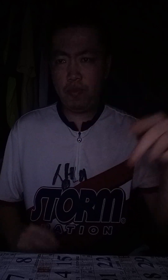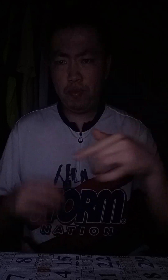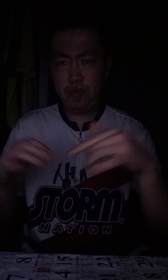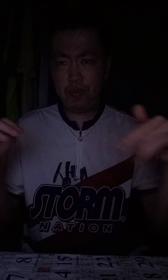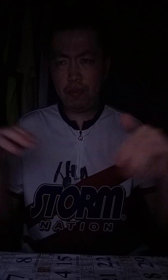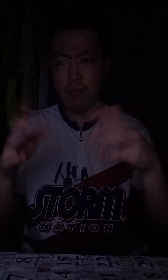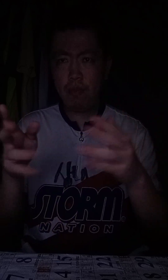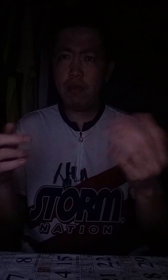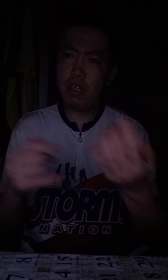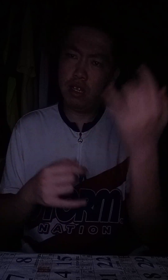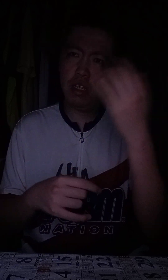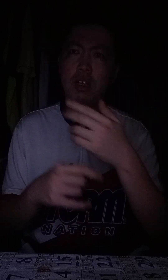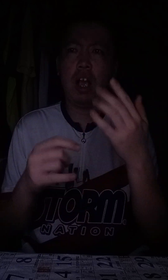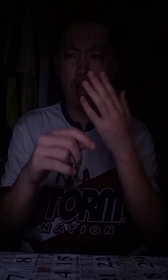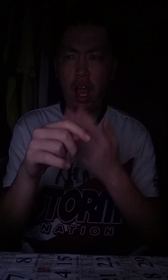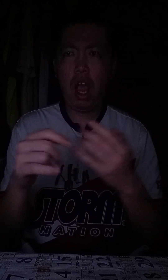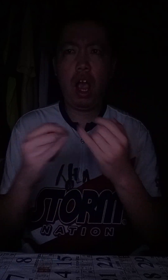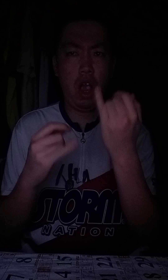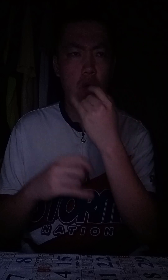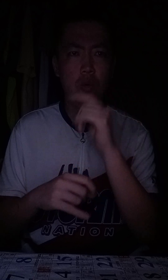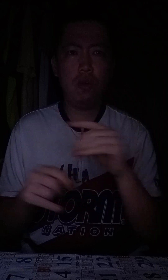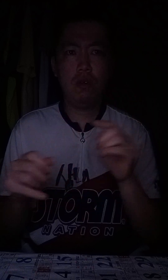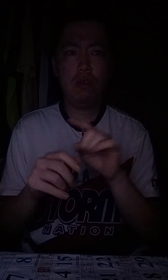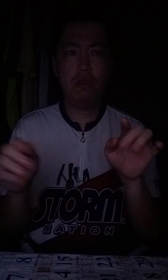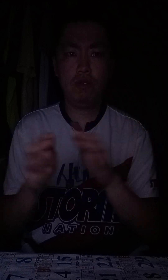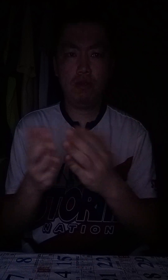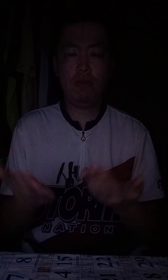운영마저 사실상 중단된 상태입니다. 이종호 기자가 보도합니다.